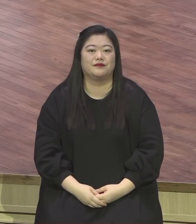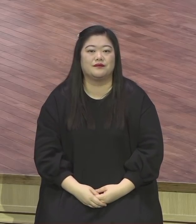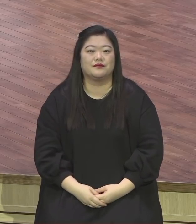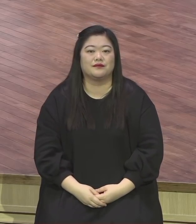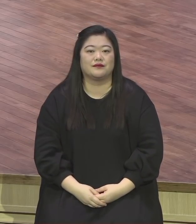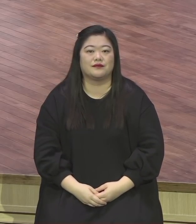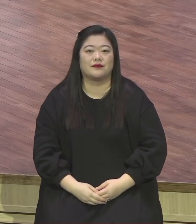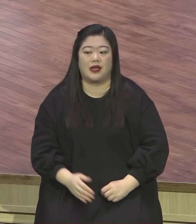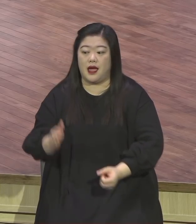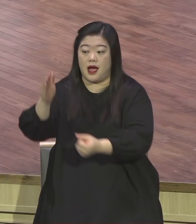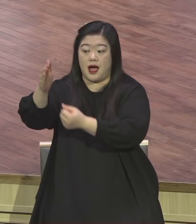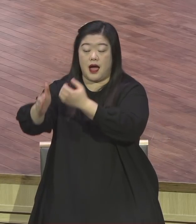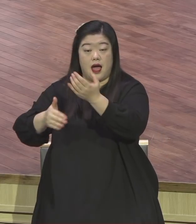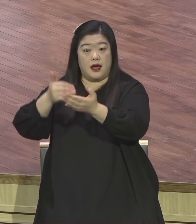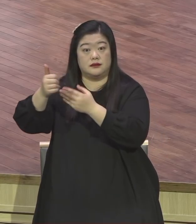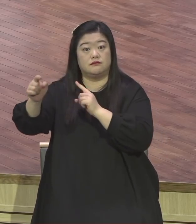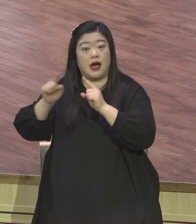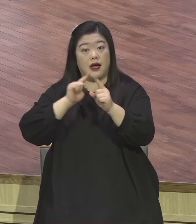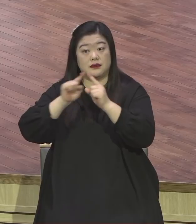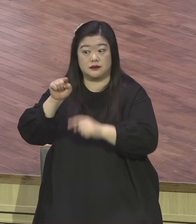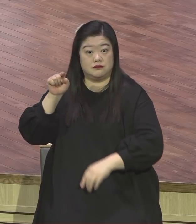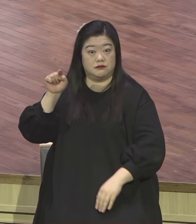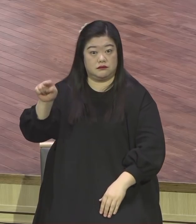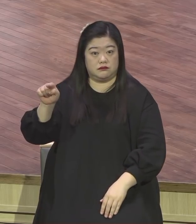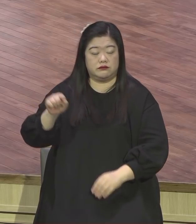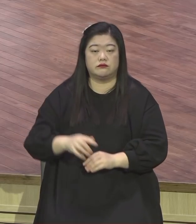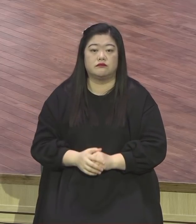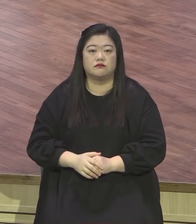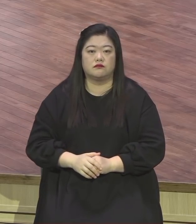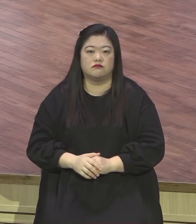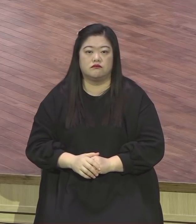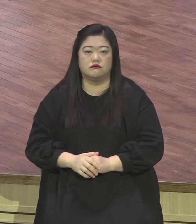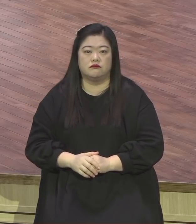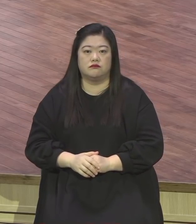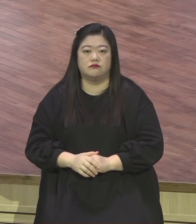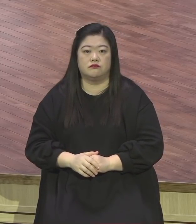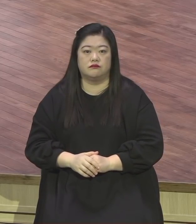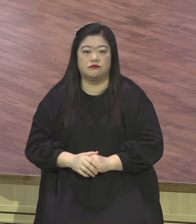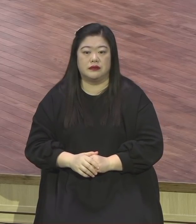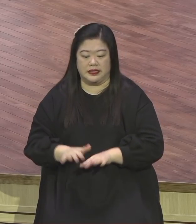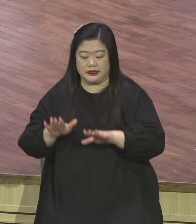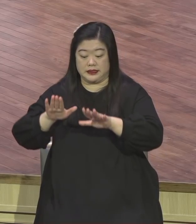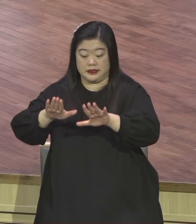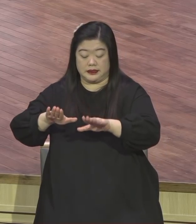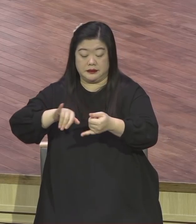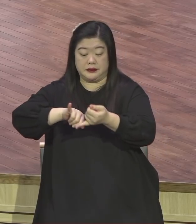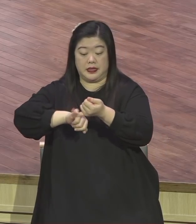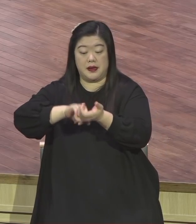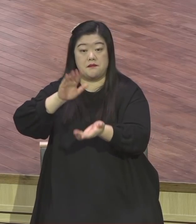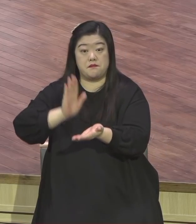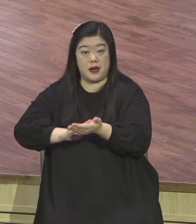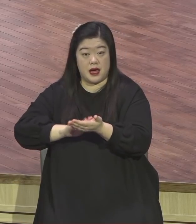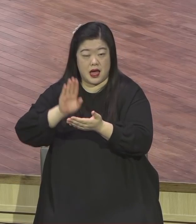말씀은 완벽하게 성취가 보장된 은약이다라는 말씀입니다.